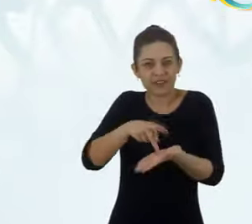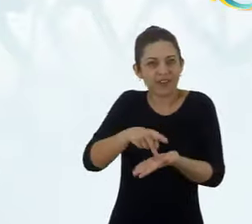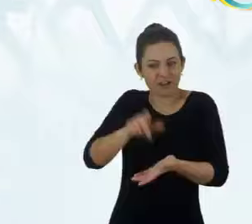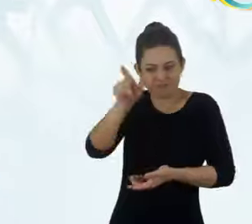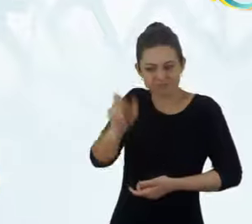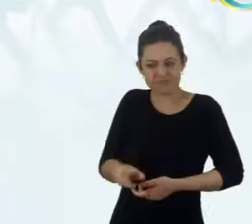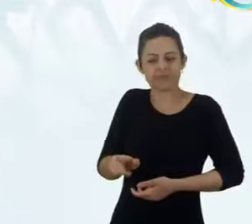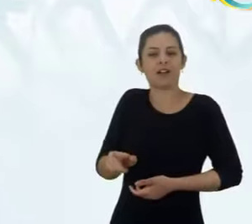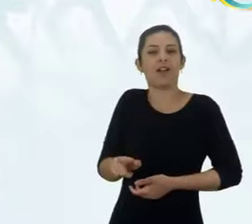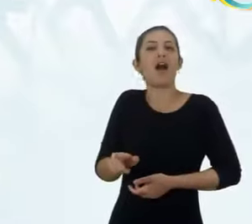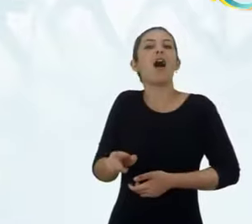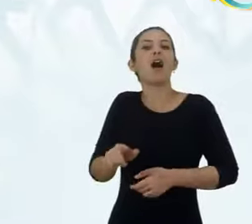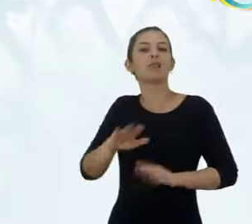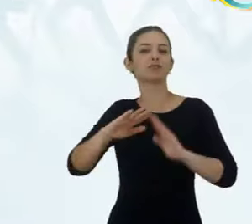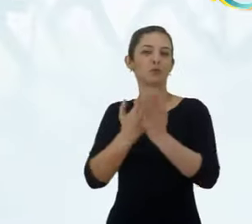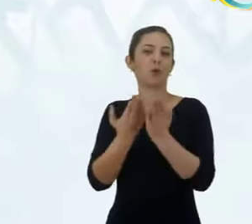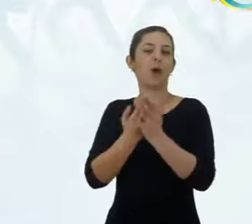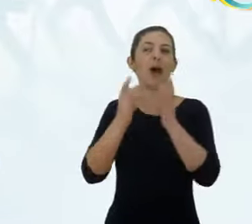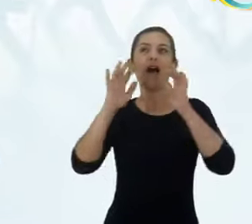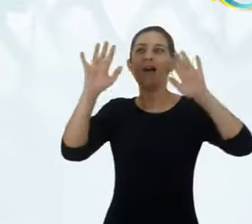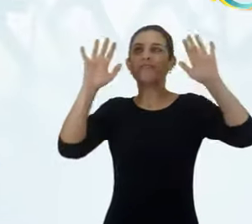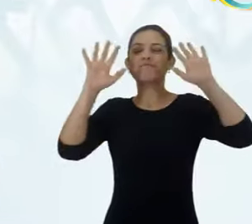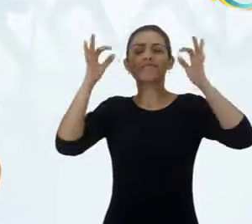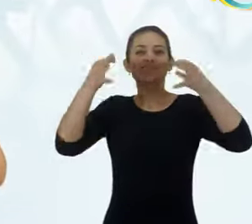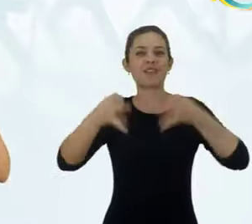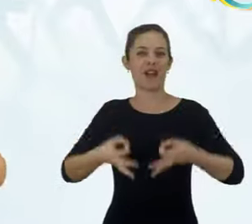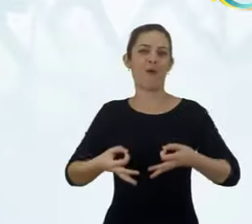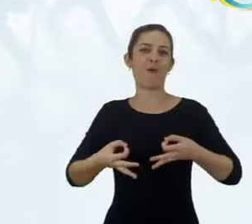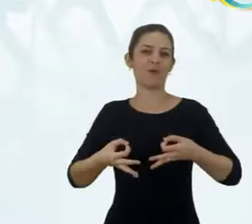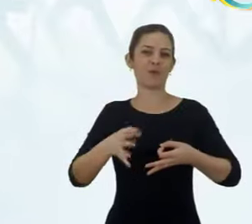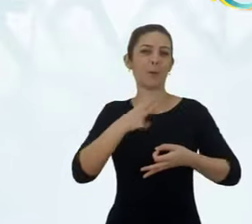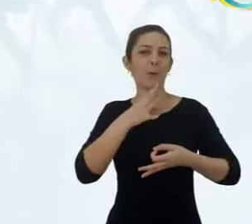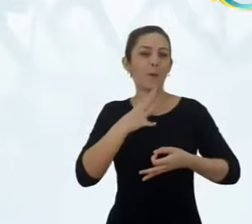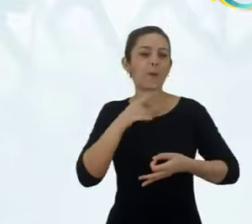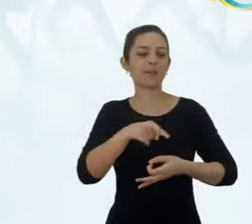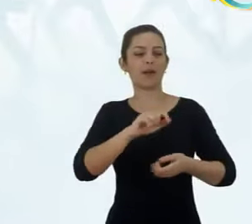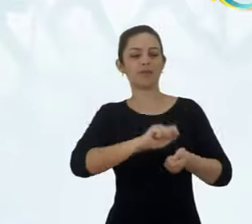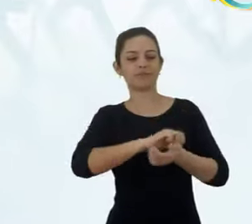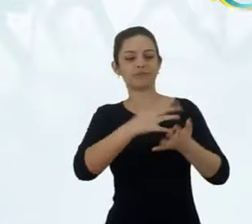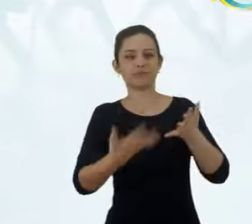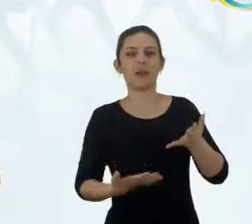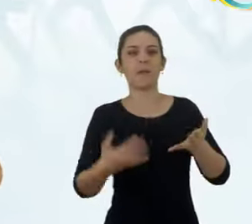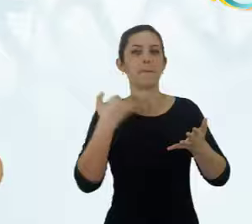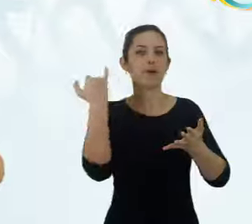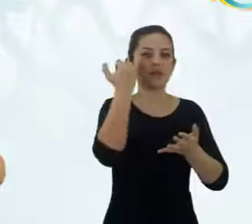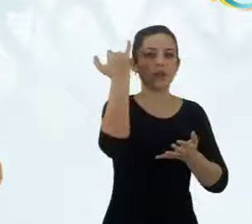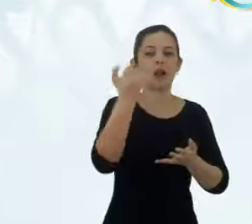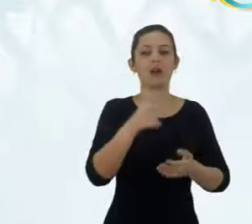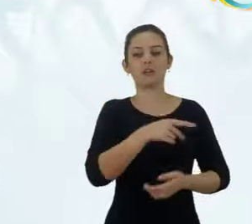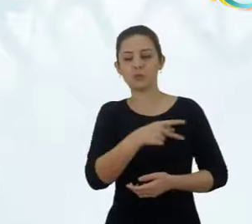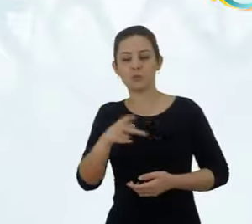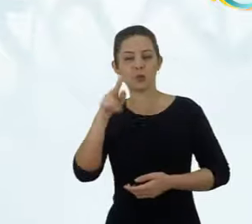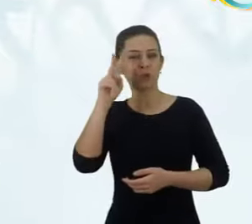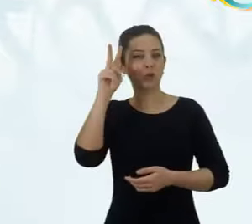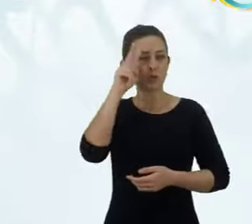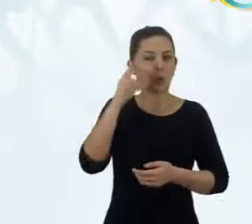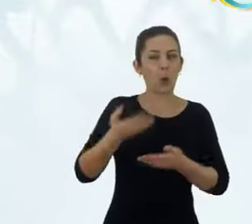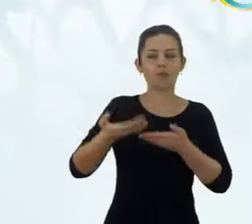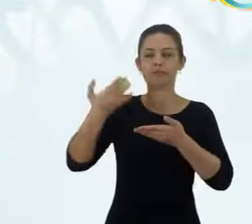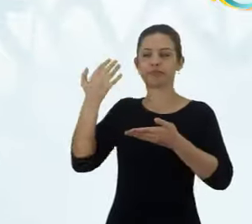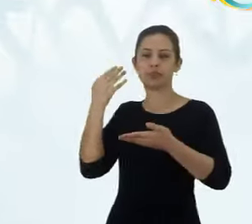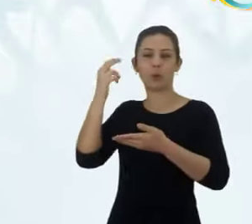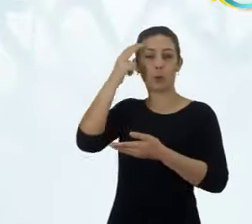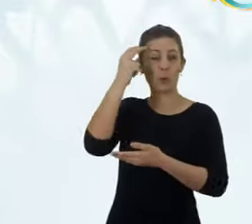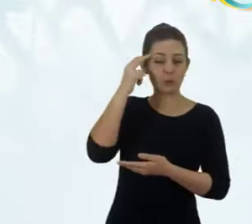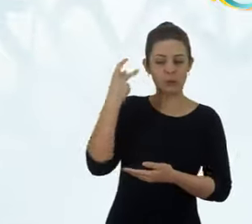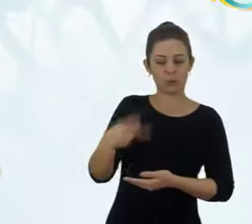de verdade. Então essa é a escola ideal. A escola ter o conhecimento de que a Libras tem importância, seu histórico,